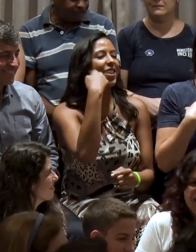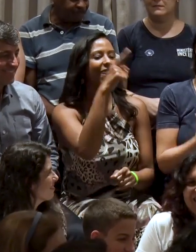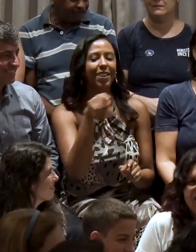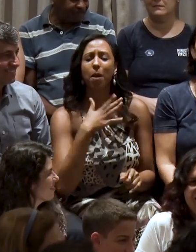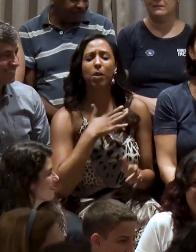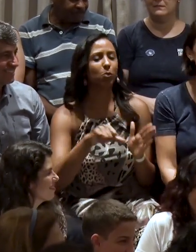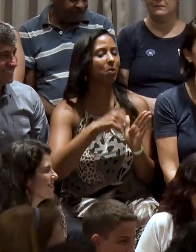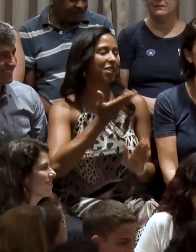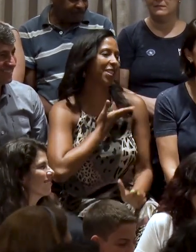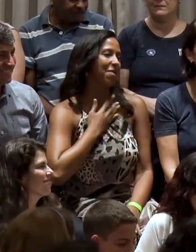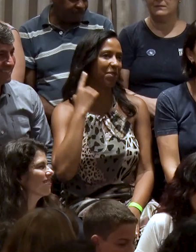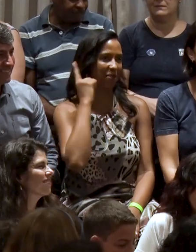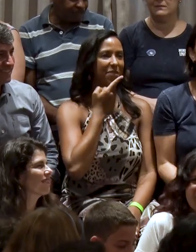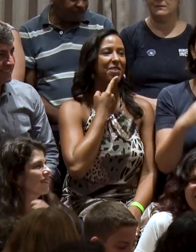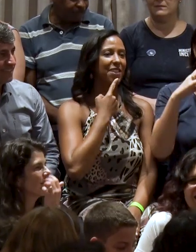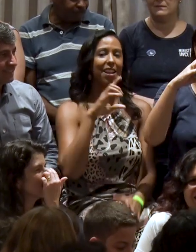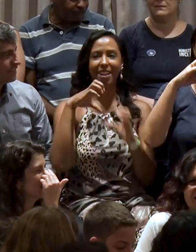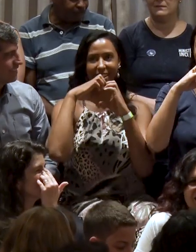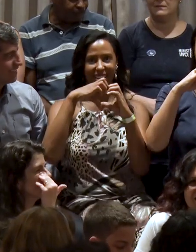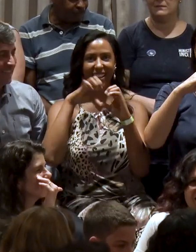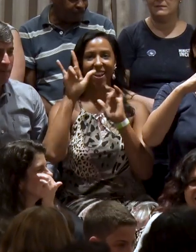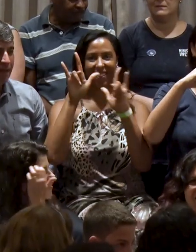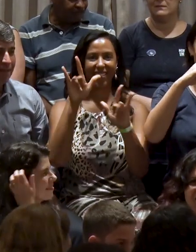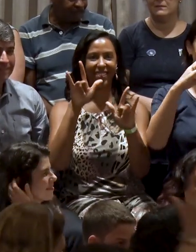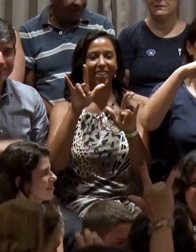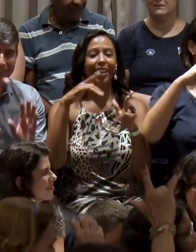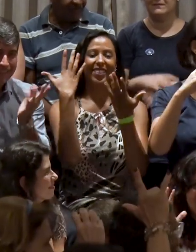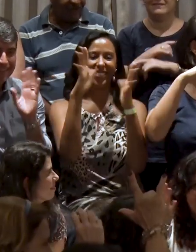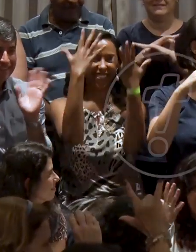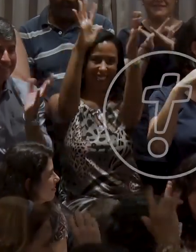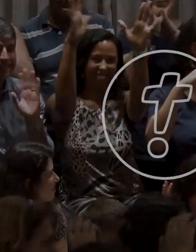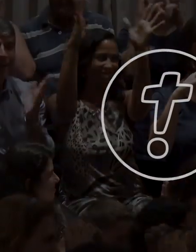primeiros amigos surdos. Eu amo todos vocês. Amém.